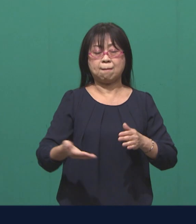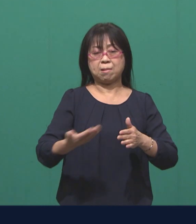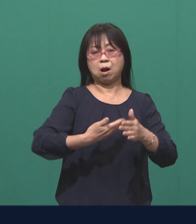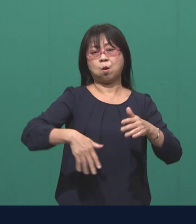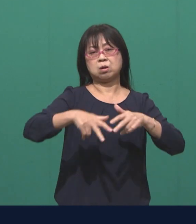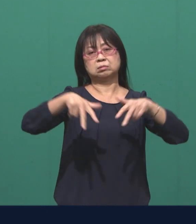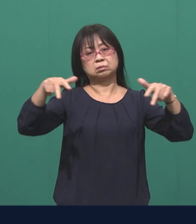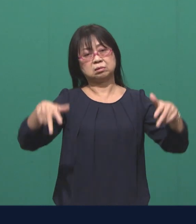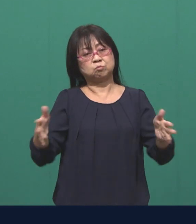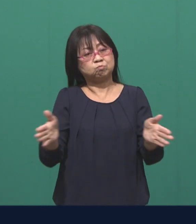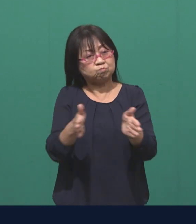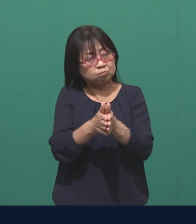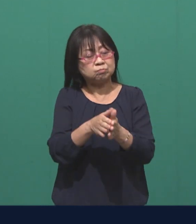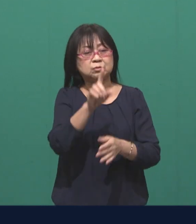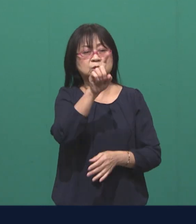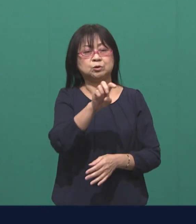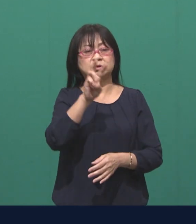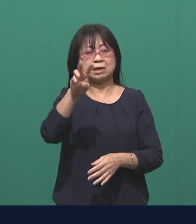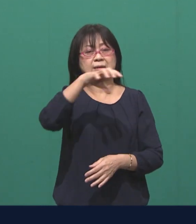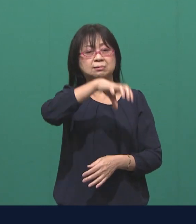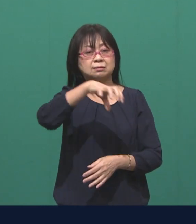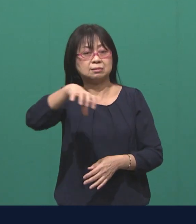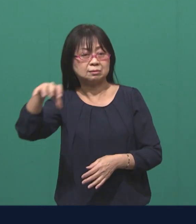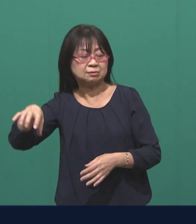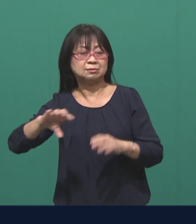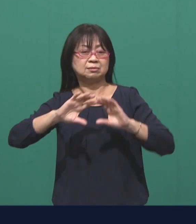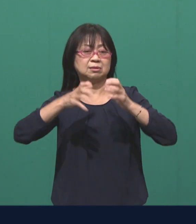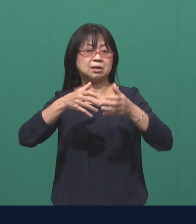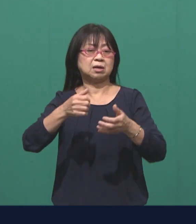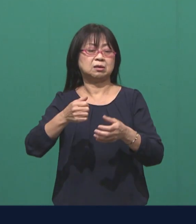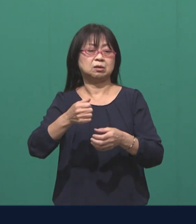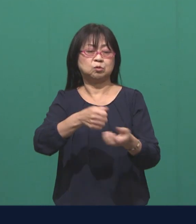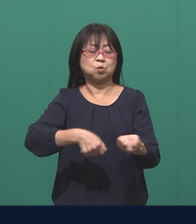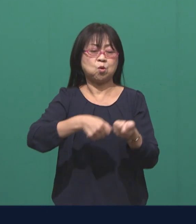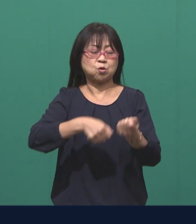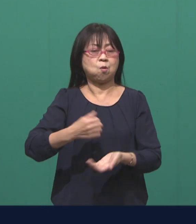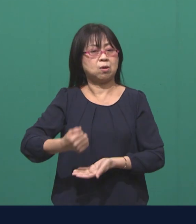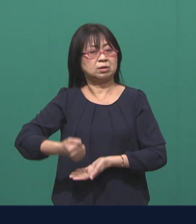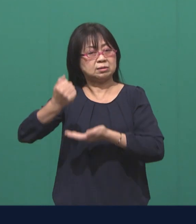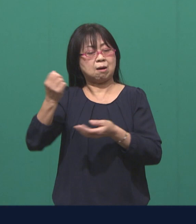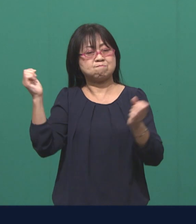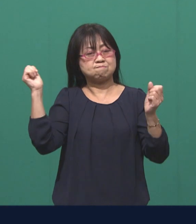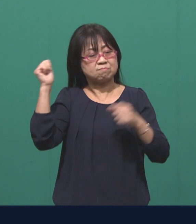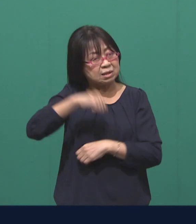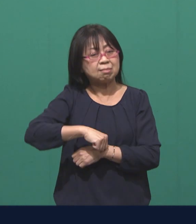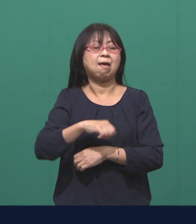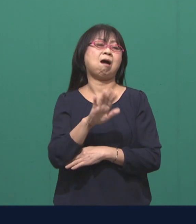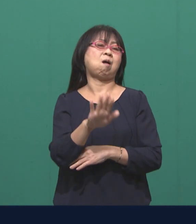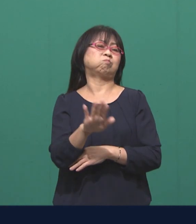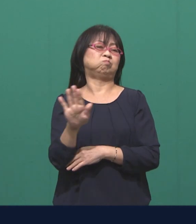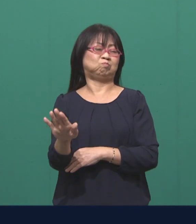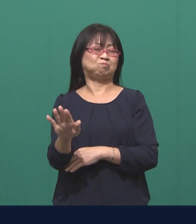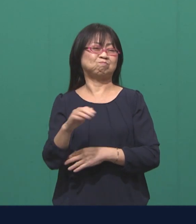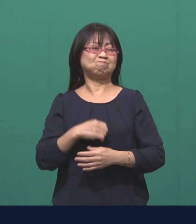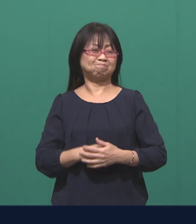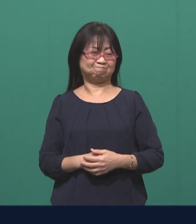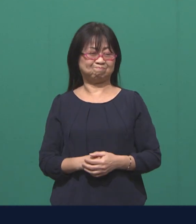国内では琵琶湖システムを含む13地域が世界農業遺産に認定されています。